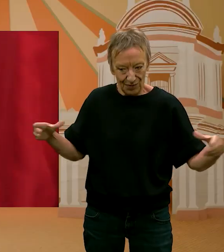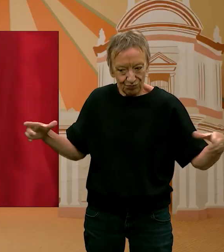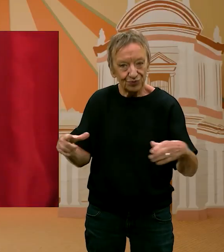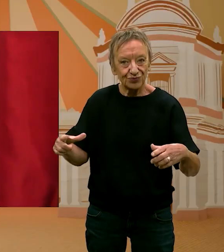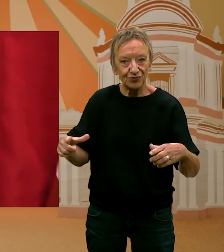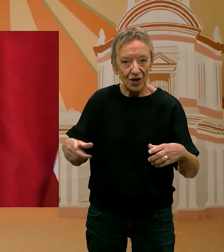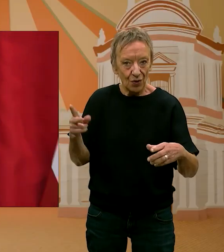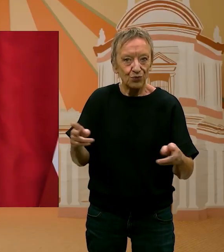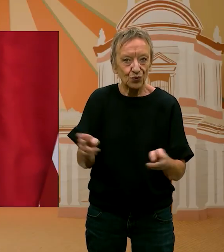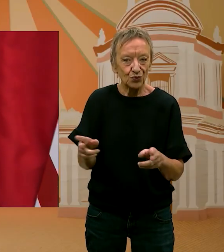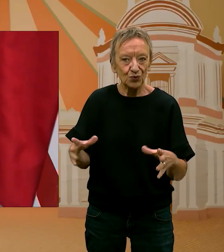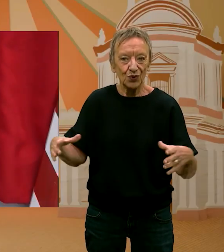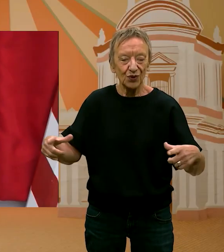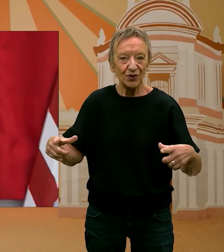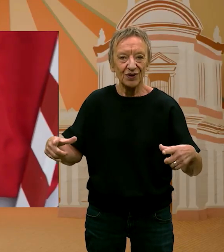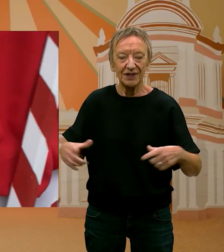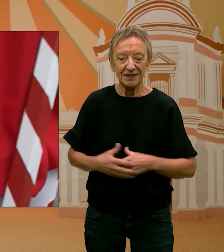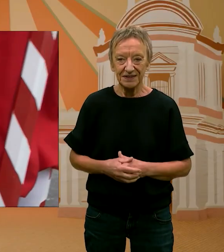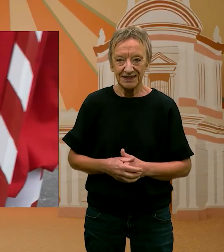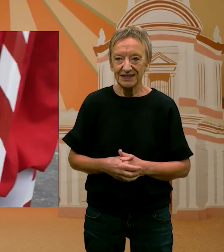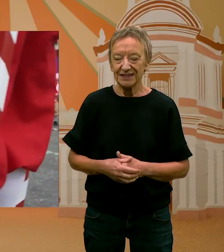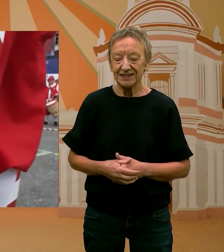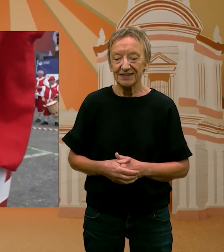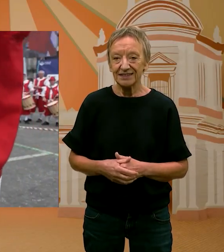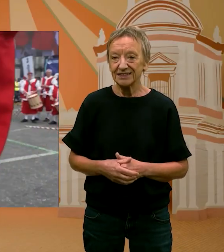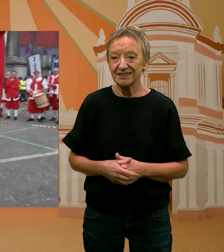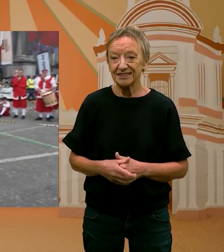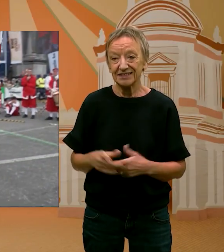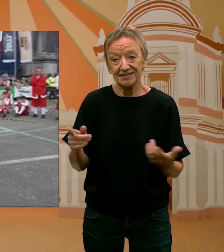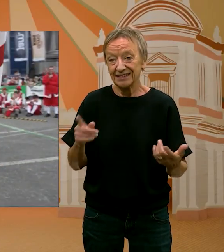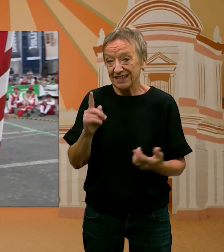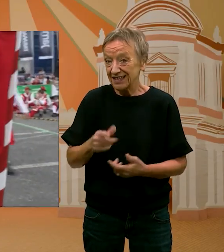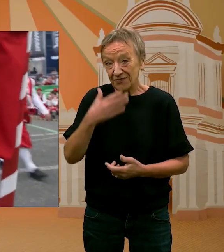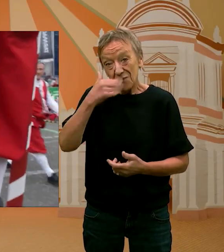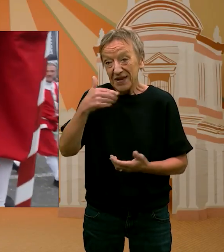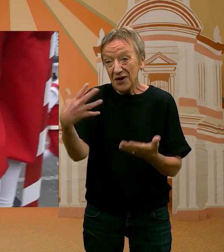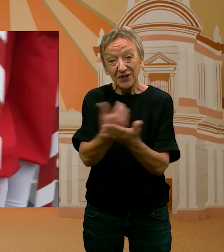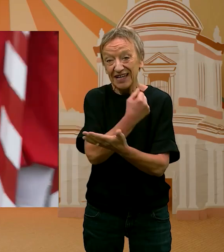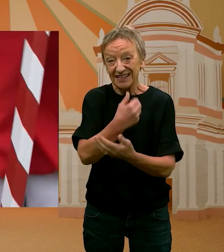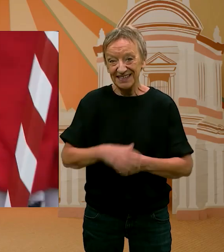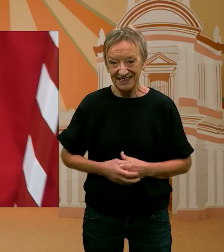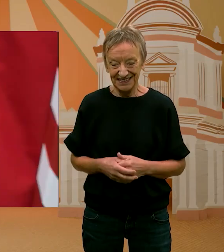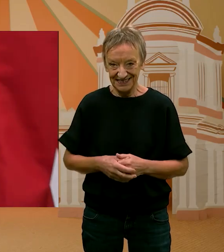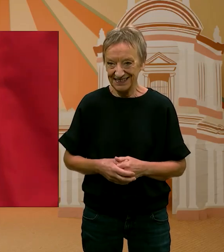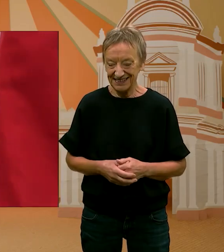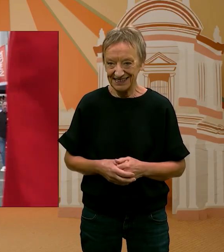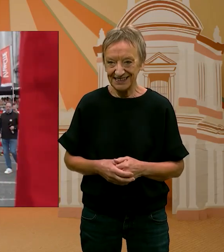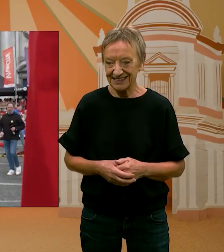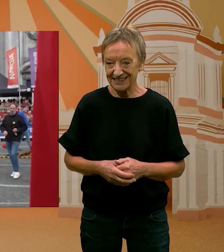ça. Ah bon, c'est comme ça que le meilleur gagne. Que le meilleur gagne, bah voilà, on va vivre avec vous les amis les derniers instants de cette joute